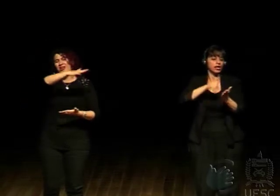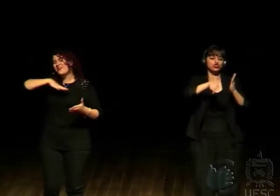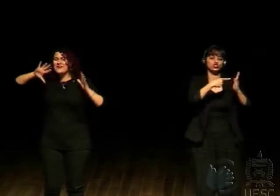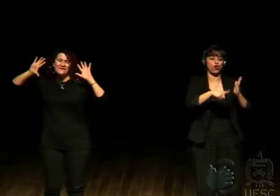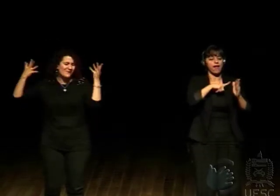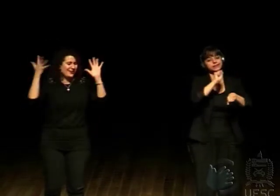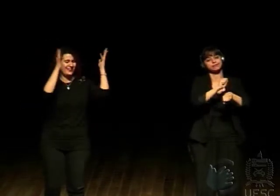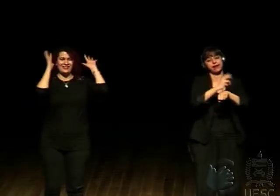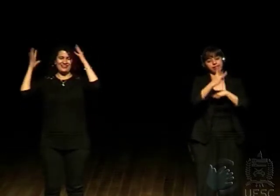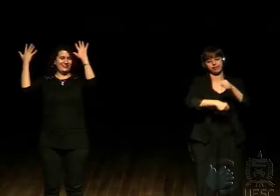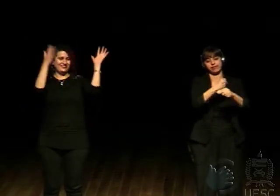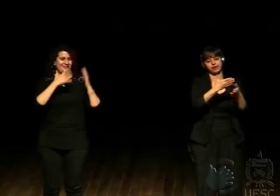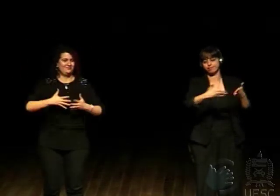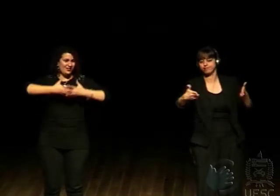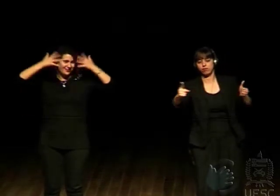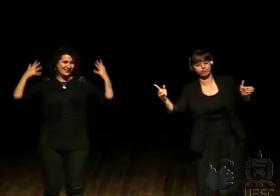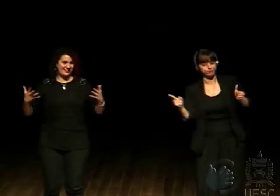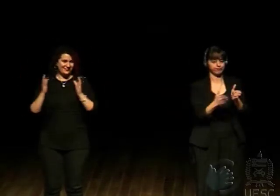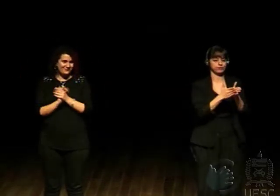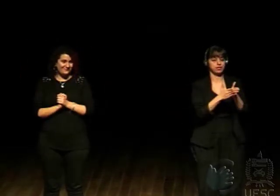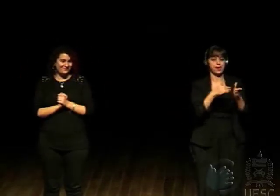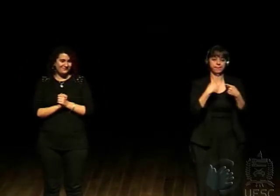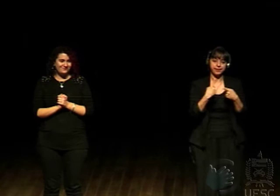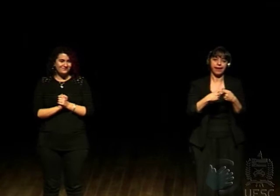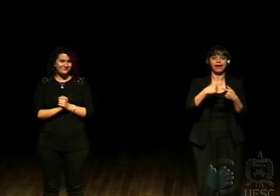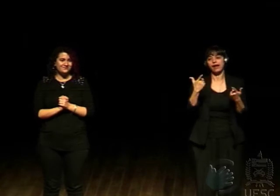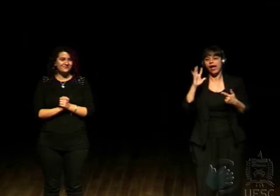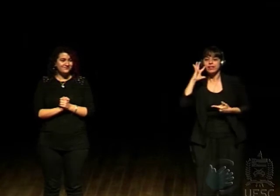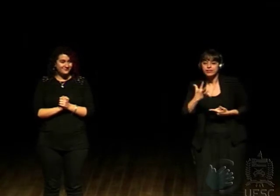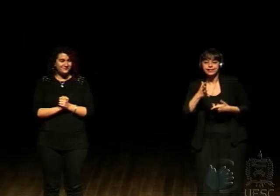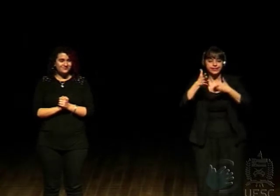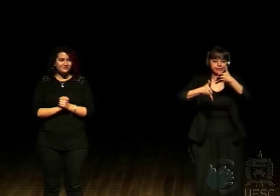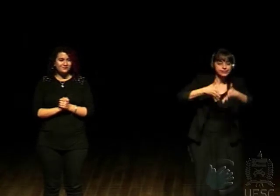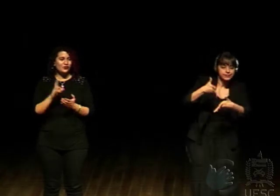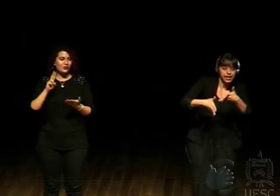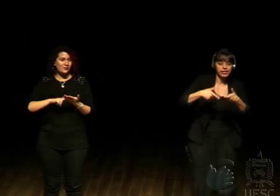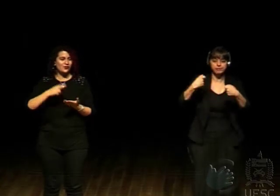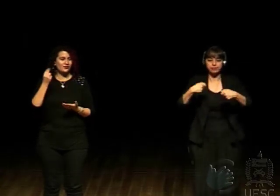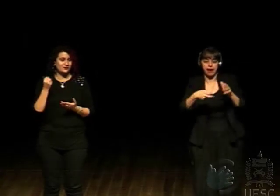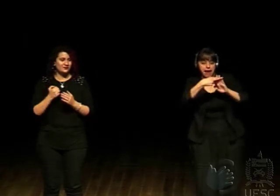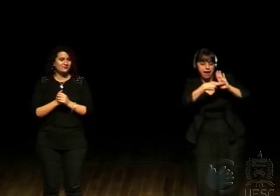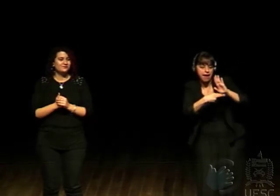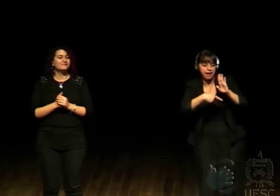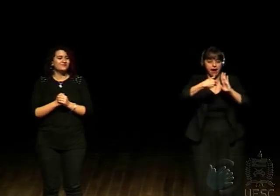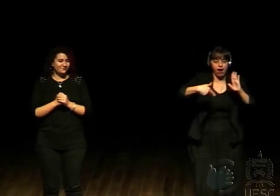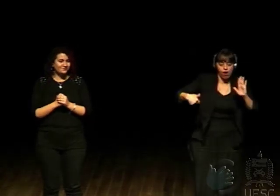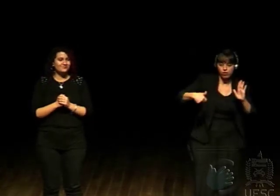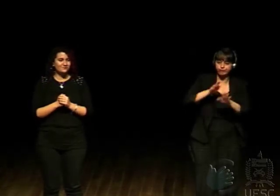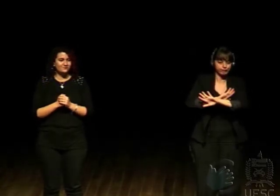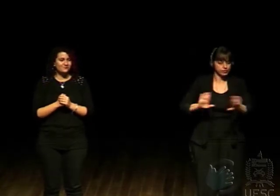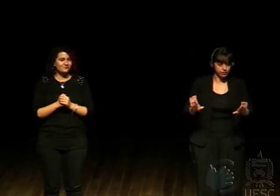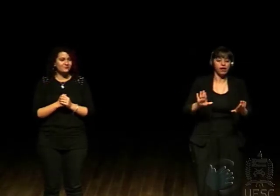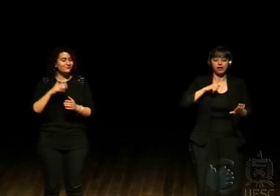este artículo que exigía primero definir la lengua de señas, así que lo celebramos en todo Chile, la comunidad sorda, el